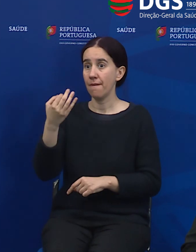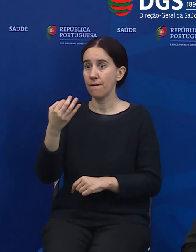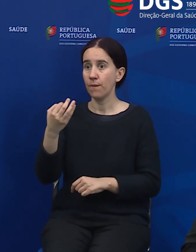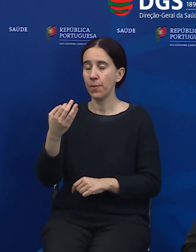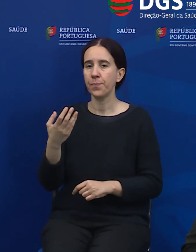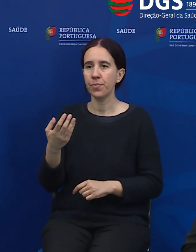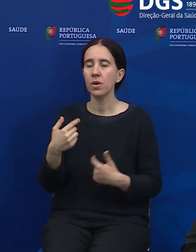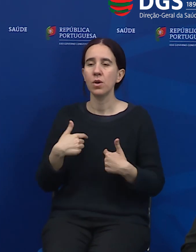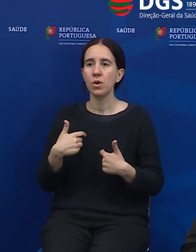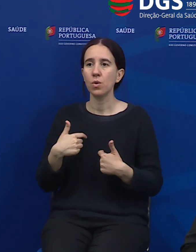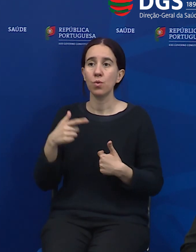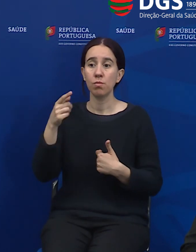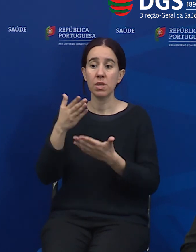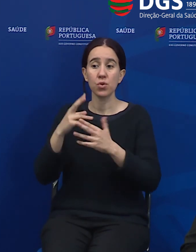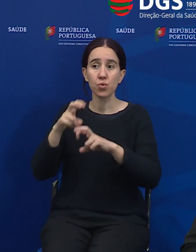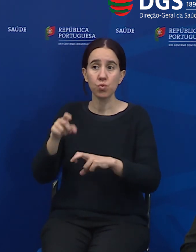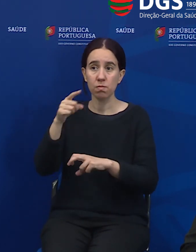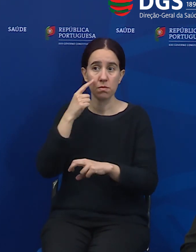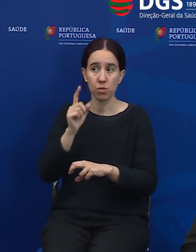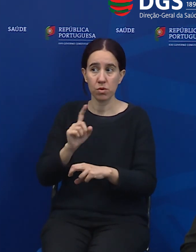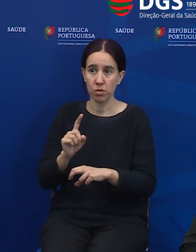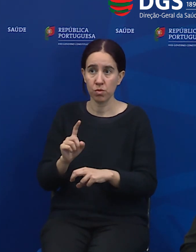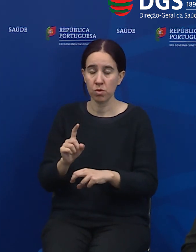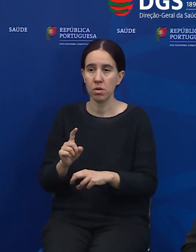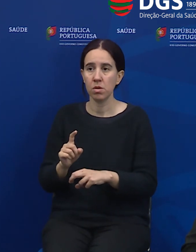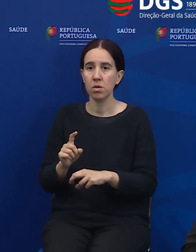fez eu não conheço esse estudo